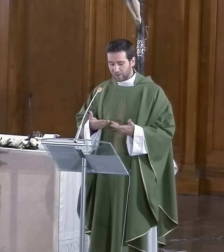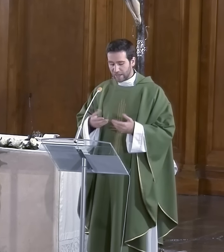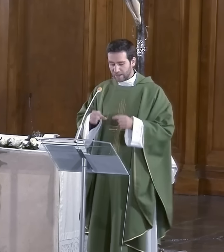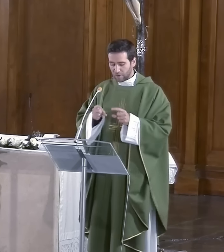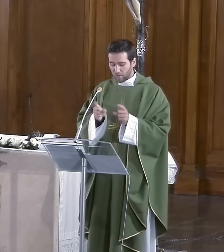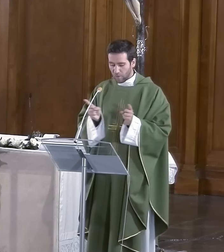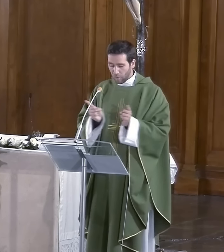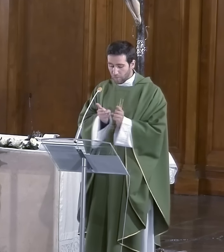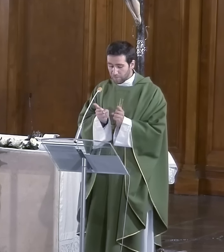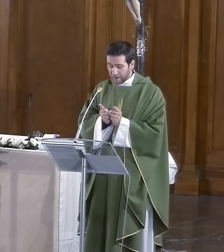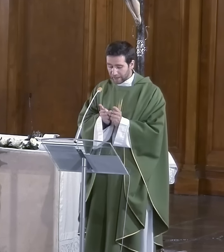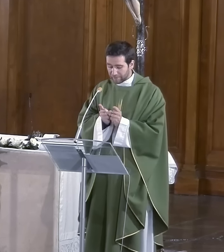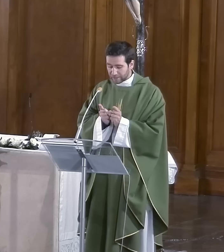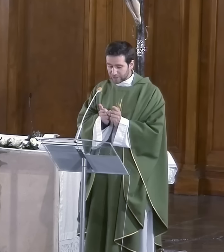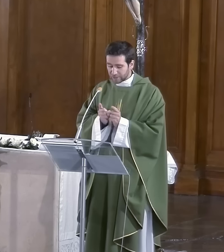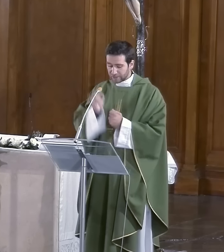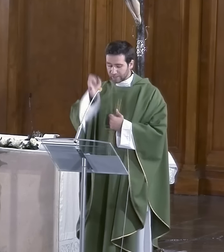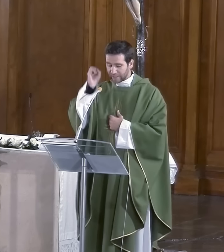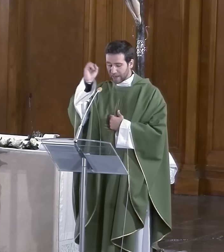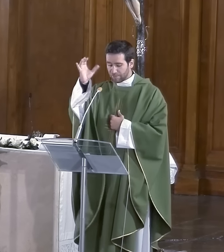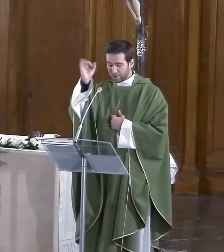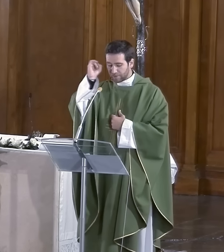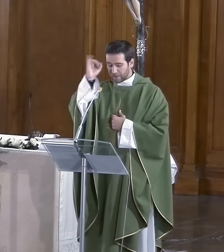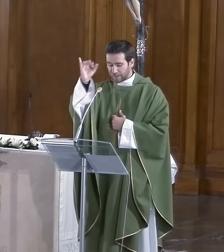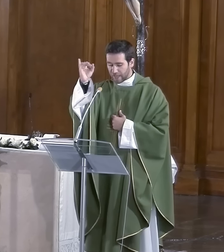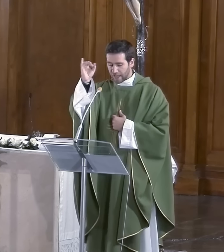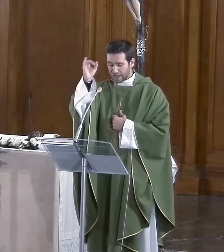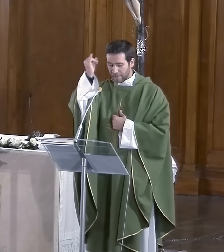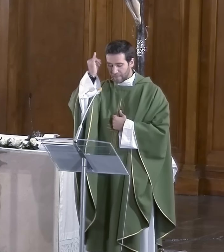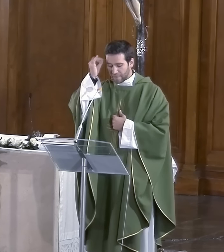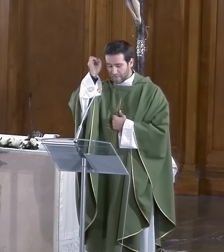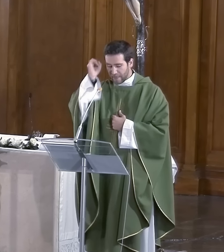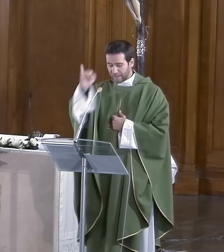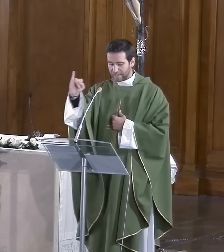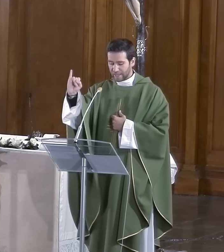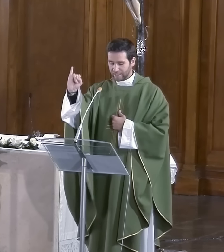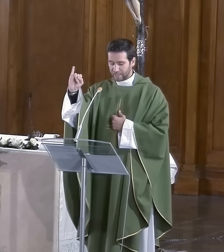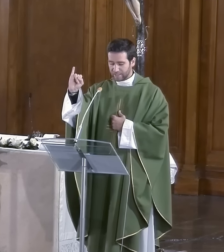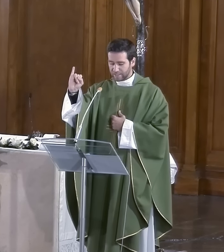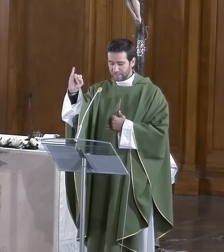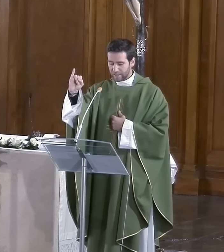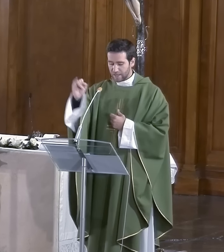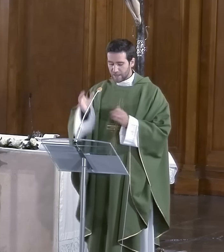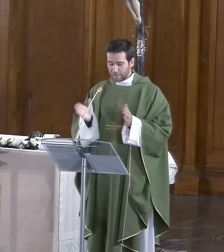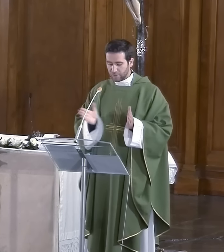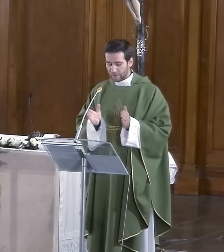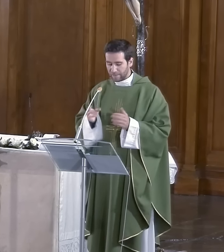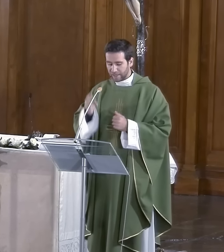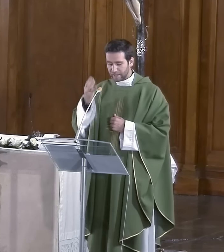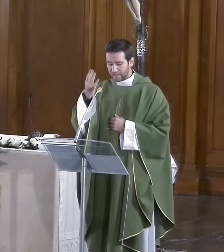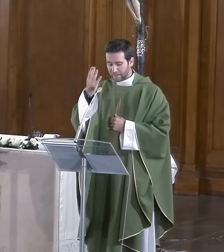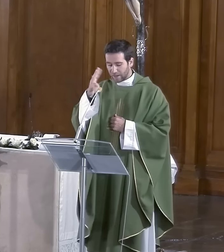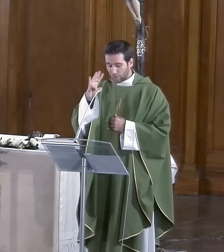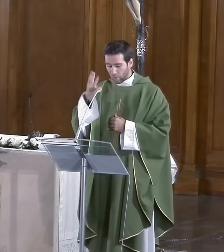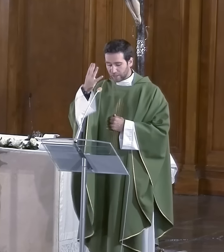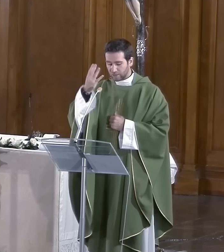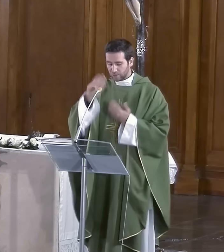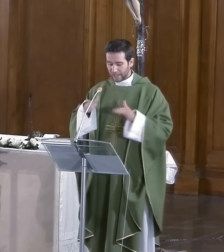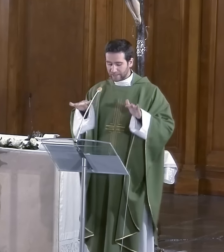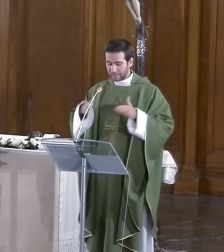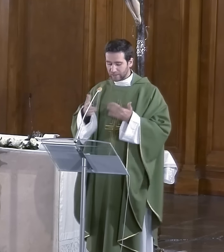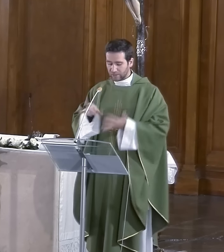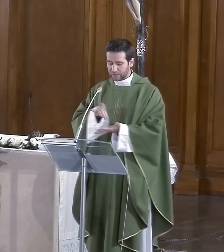Escuchemos ahora un fragmento de la profecía de Isaías. Forma parte del